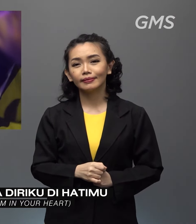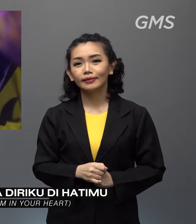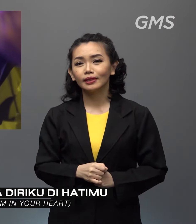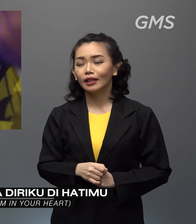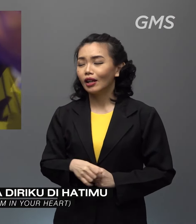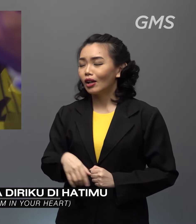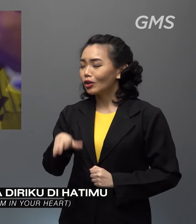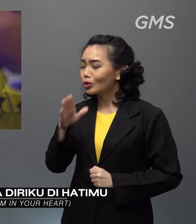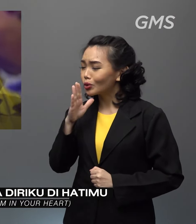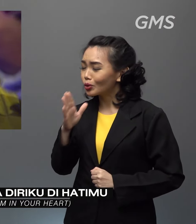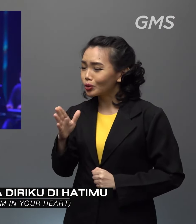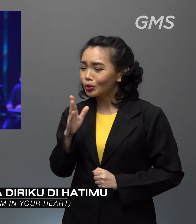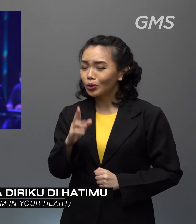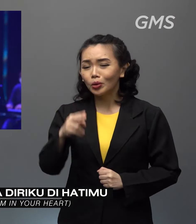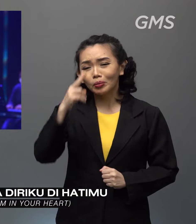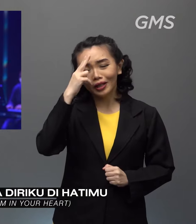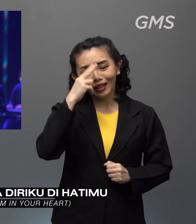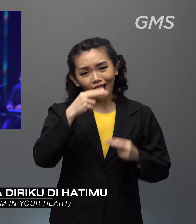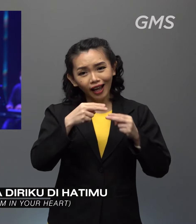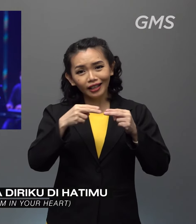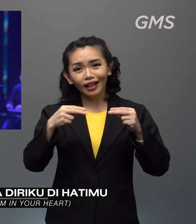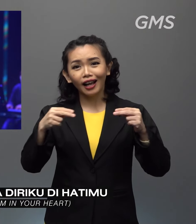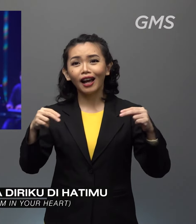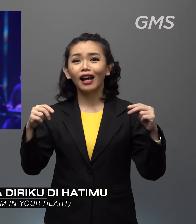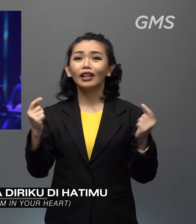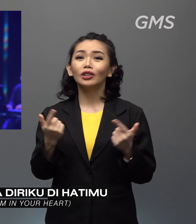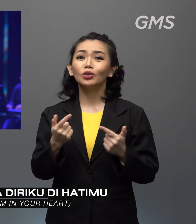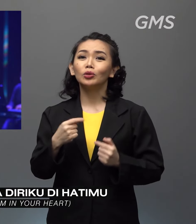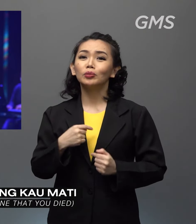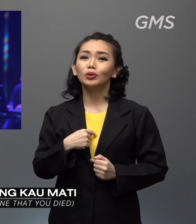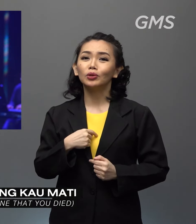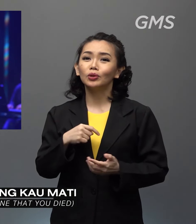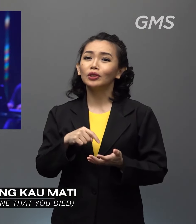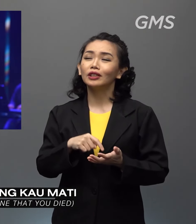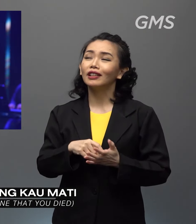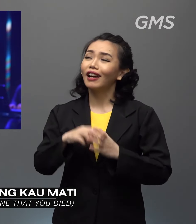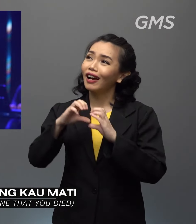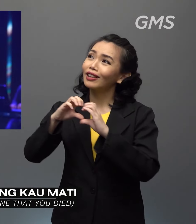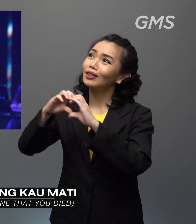Betapa berharga diriku di hatimu.